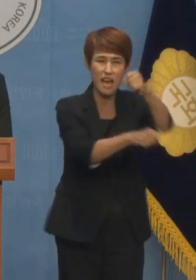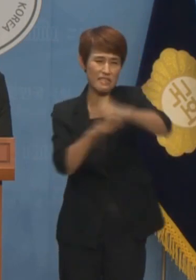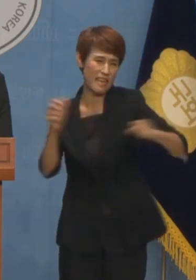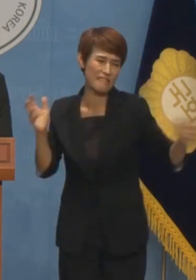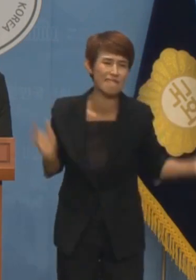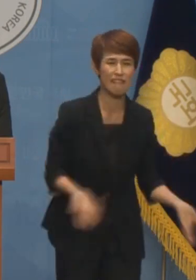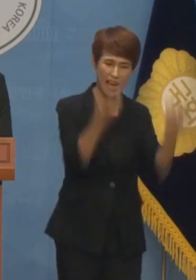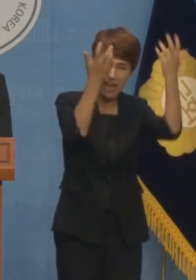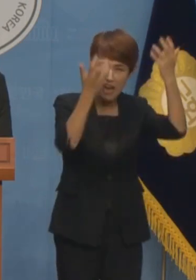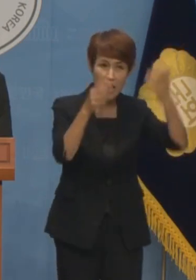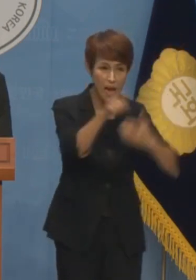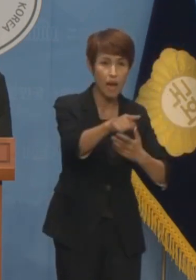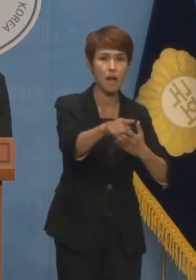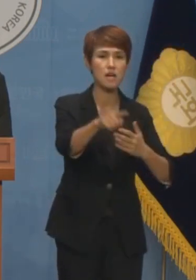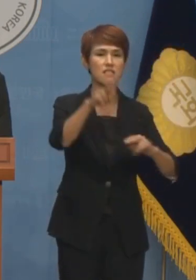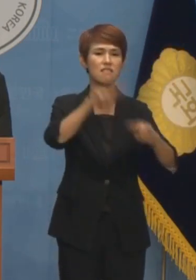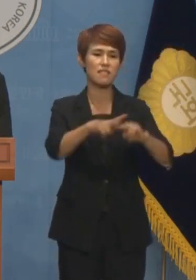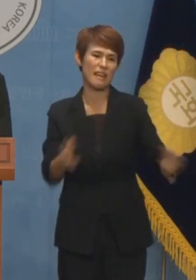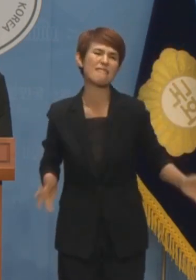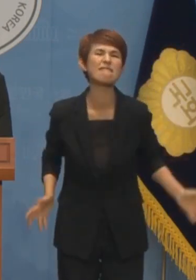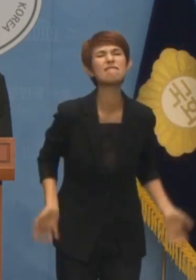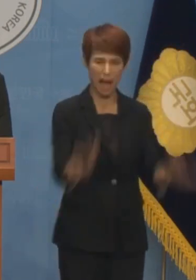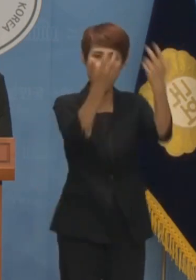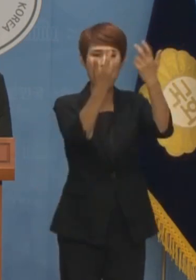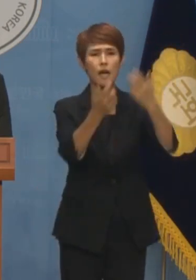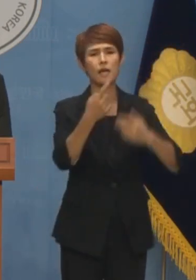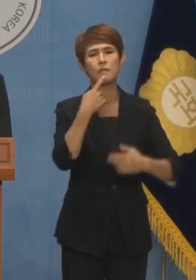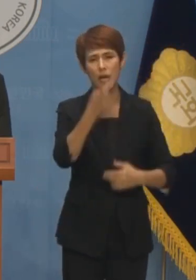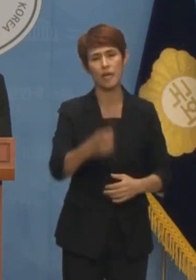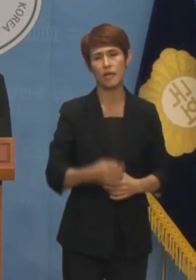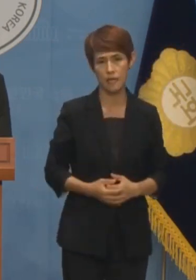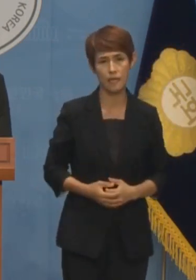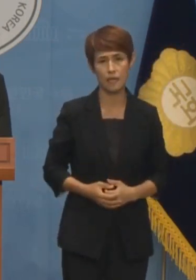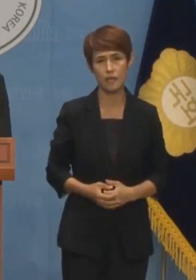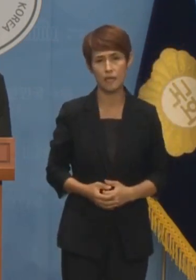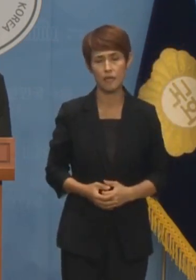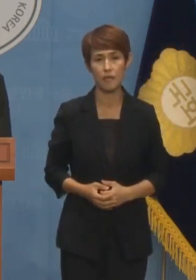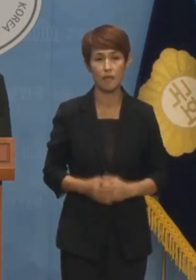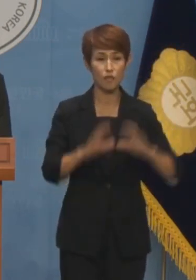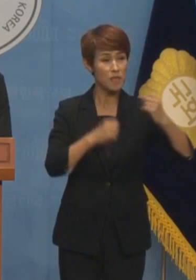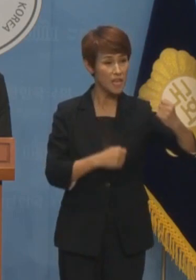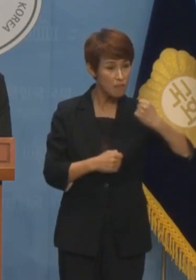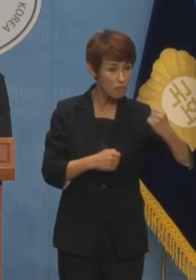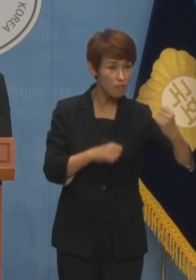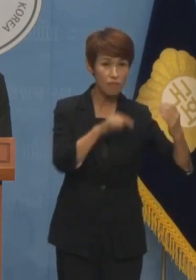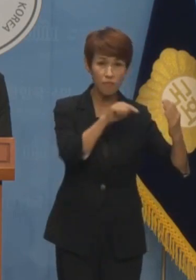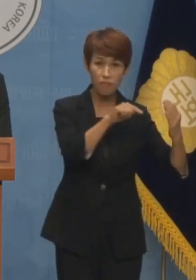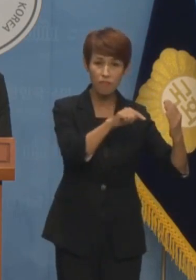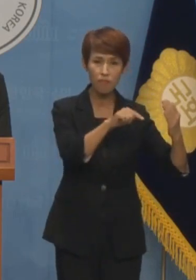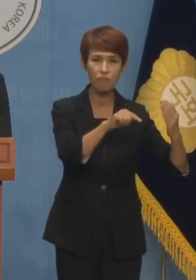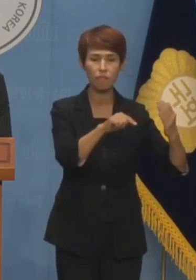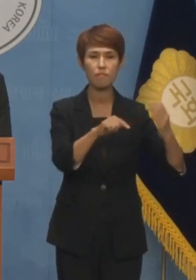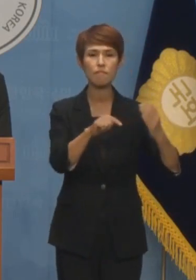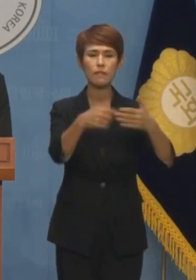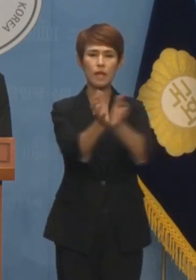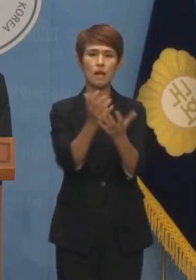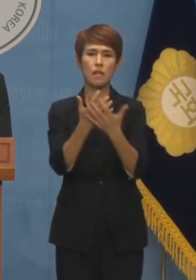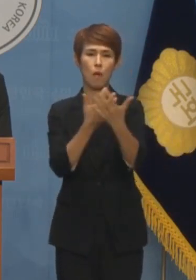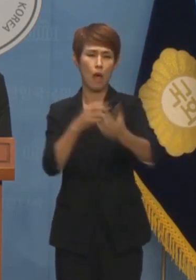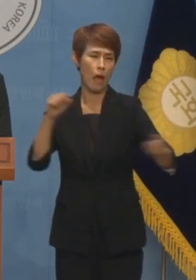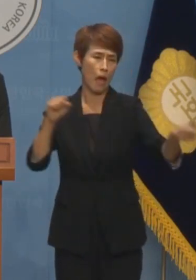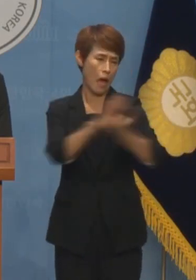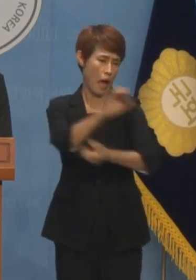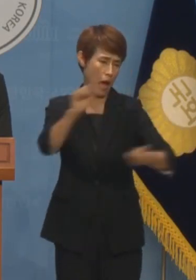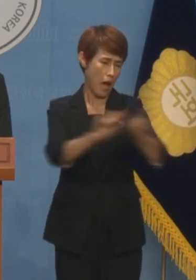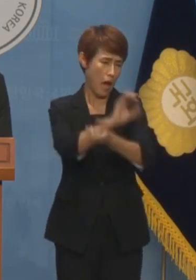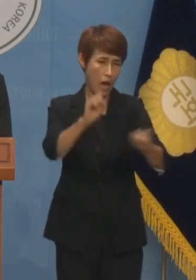난무했고 급기야 의자까지 날아다닐 뻔했습니다. 국민의힘 내부에서도 전당대회가 이렇게